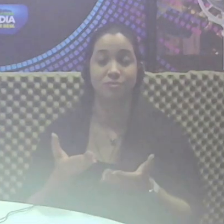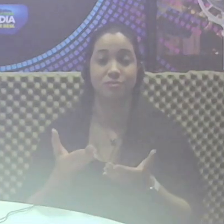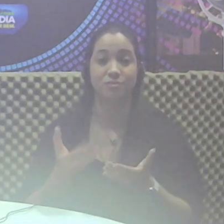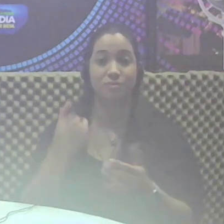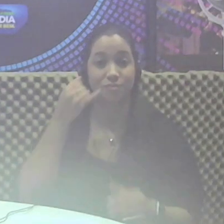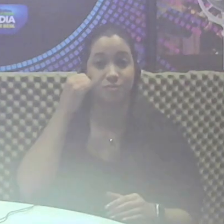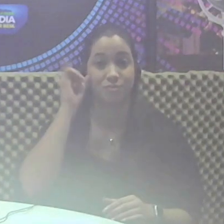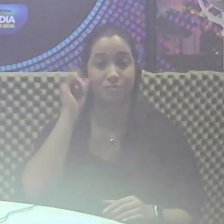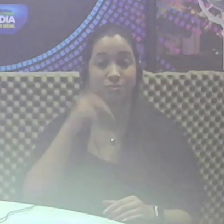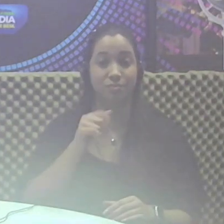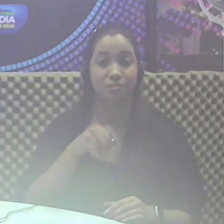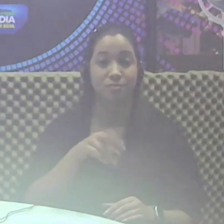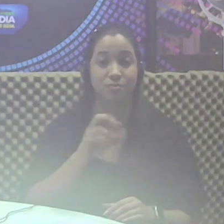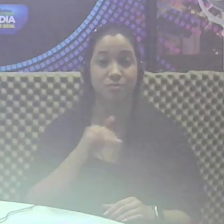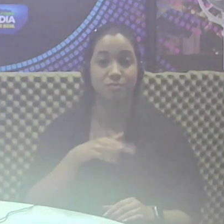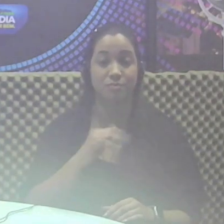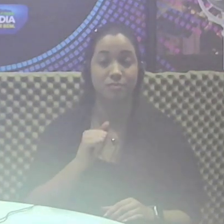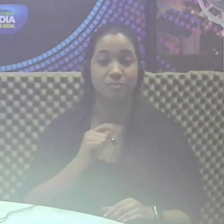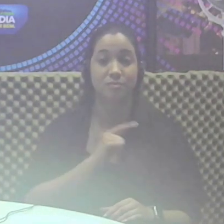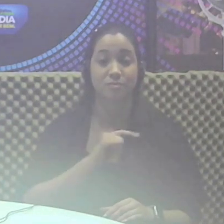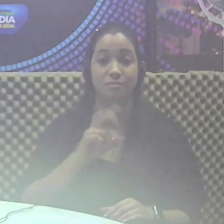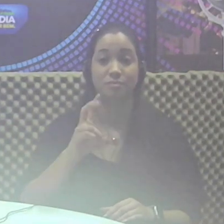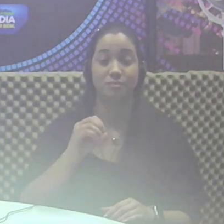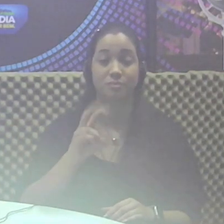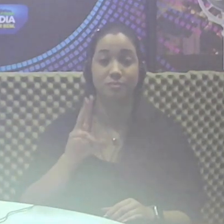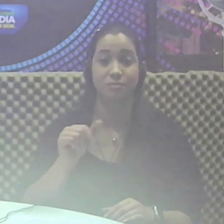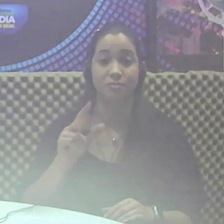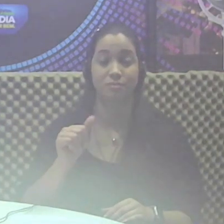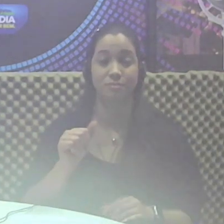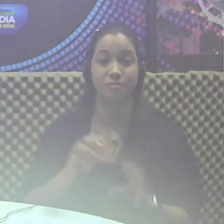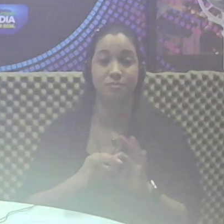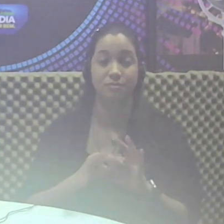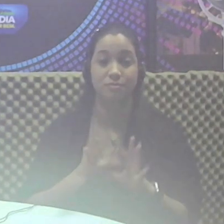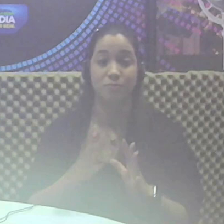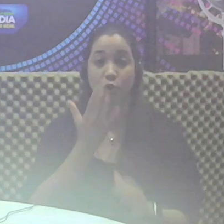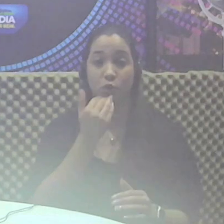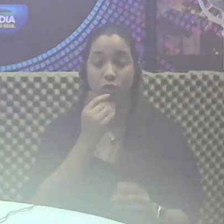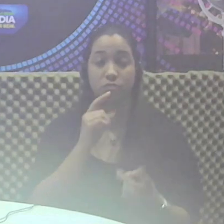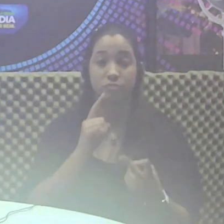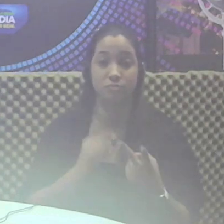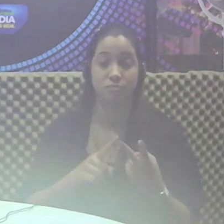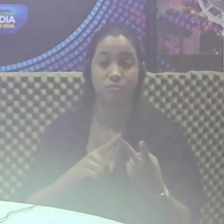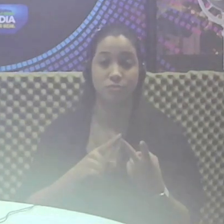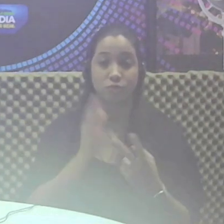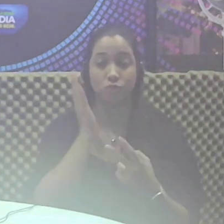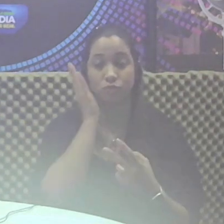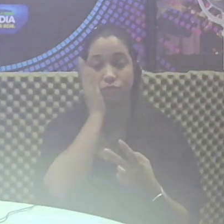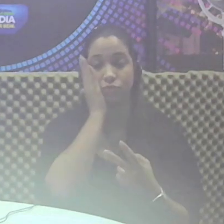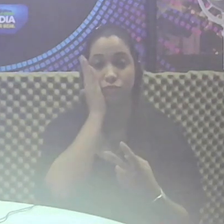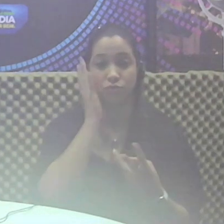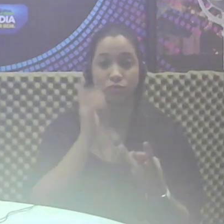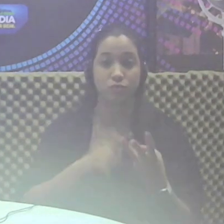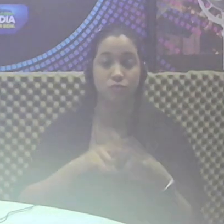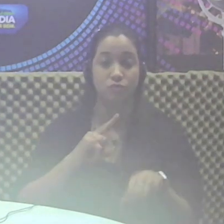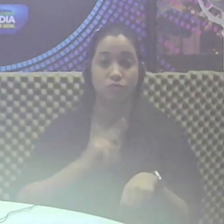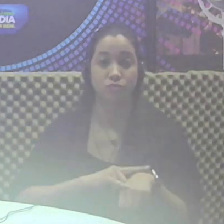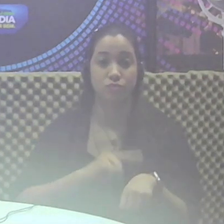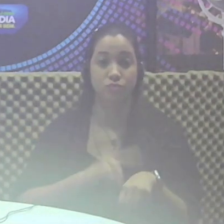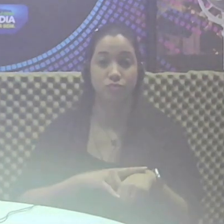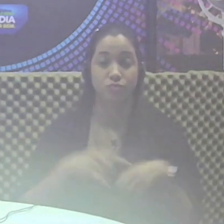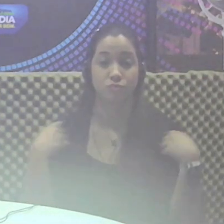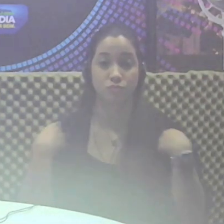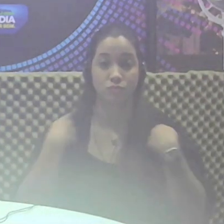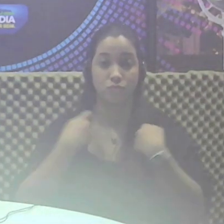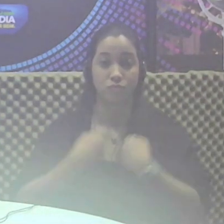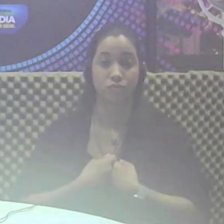Chácaras Panorama e tem 50 vagas provisórias, com oferta de alimentação, dormitório, banheiros, agasalhos